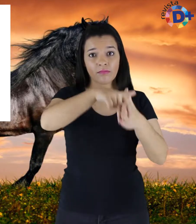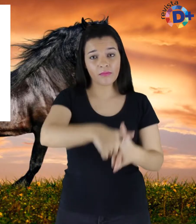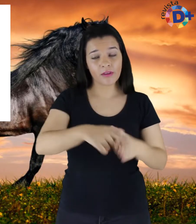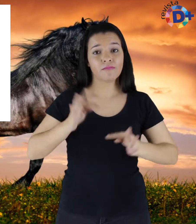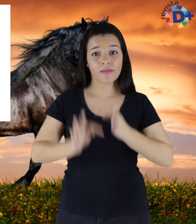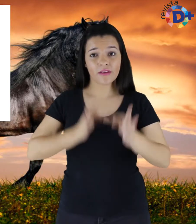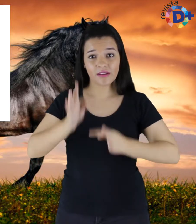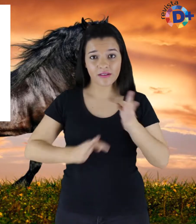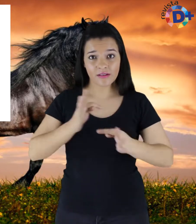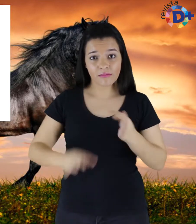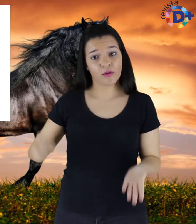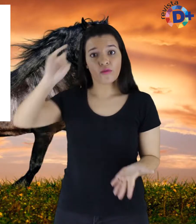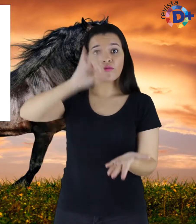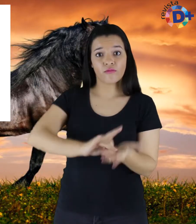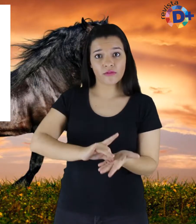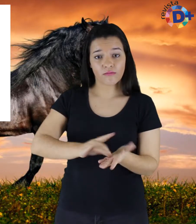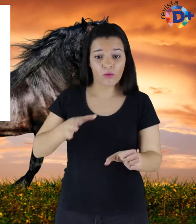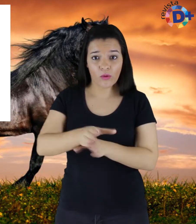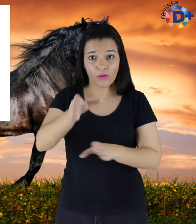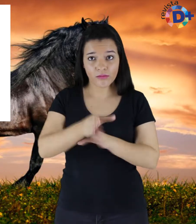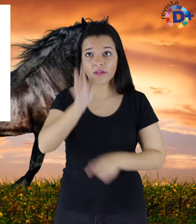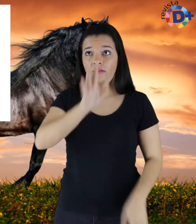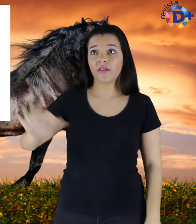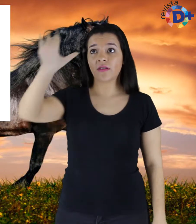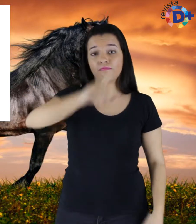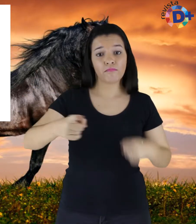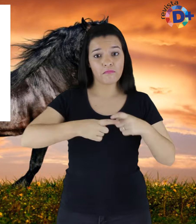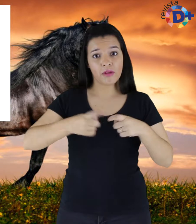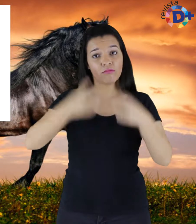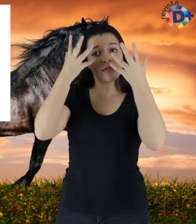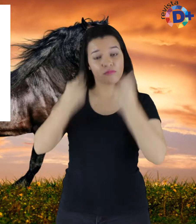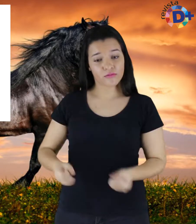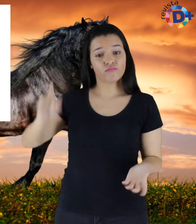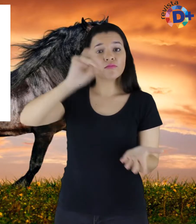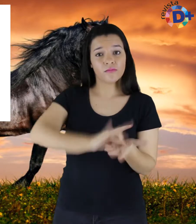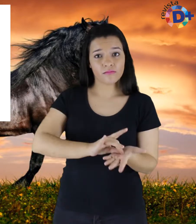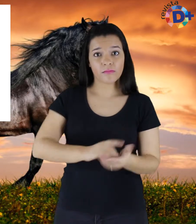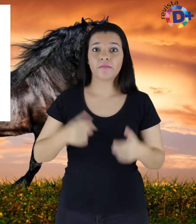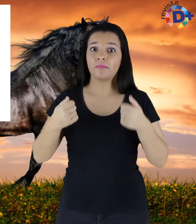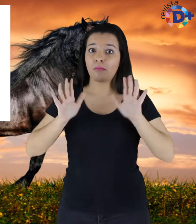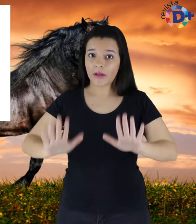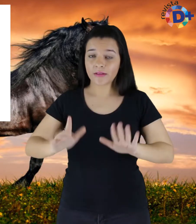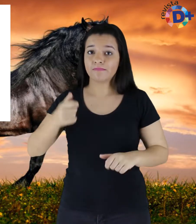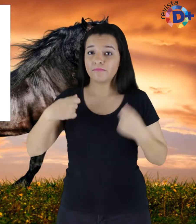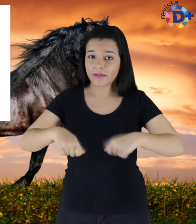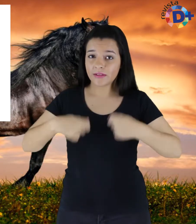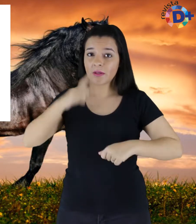de medicina e que exige muitos cuidados em relação ao manuseio do cavalo e com os